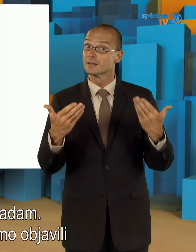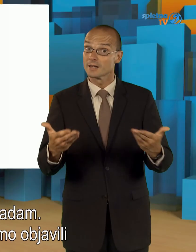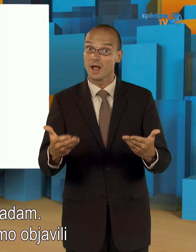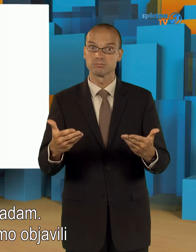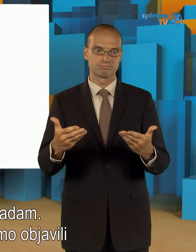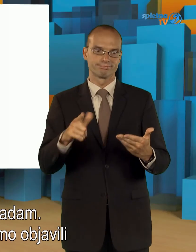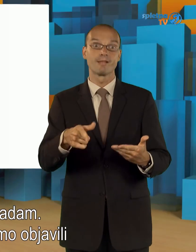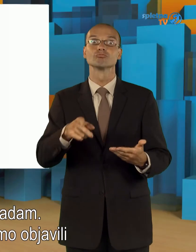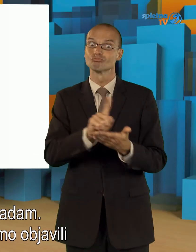Zdaj pa k nagradam.